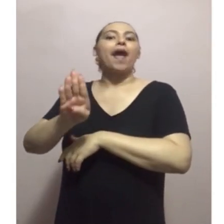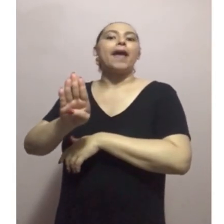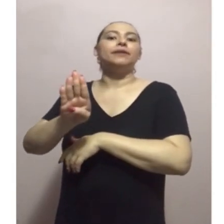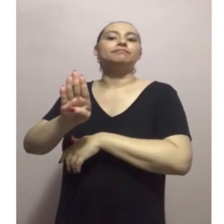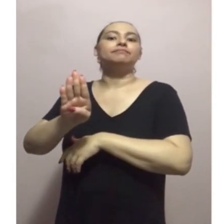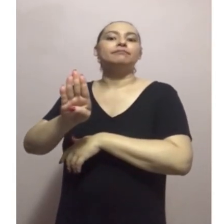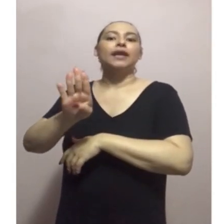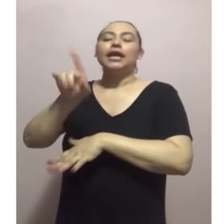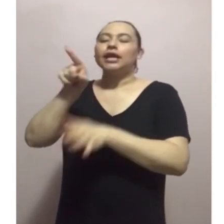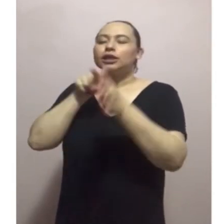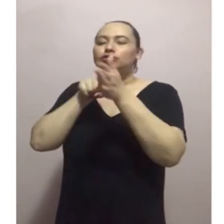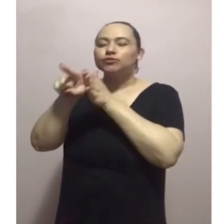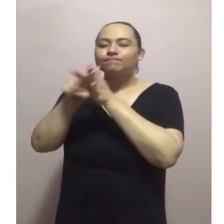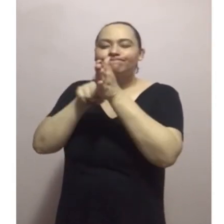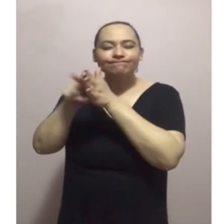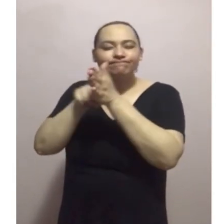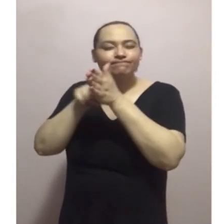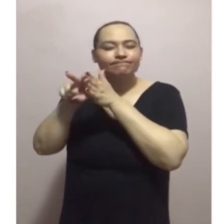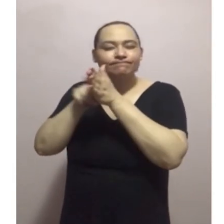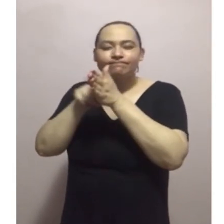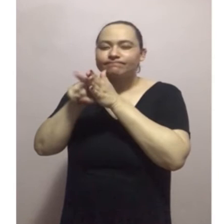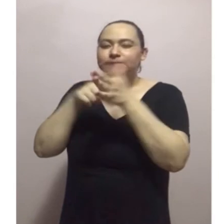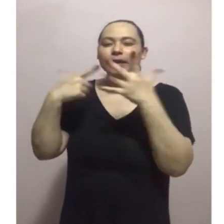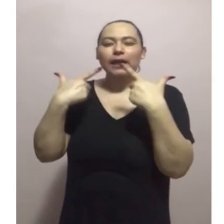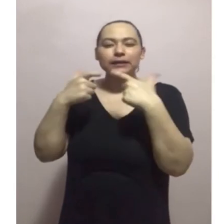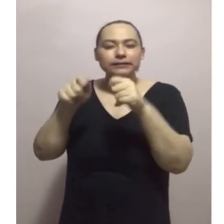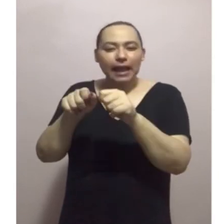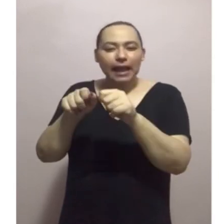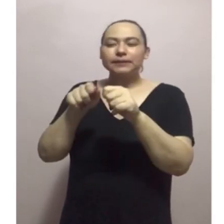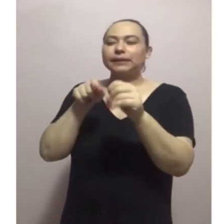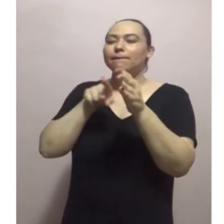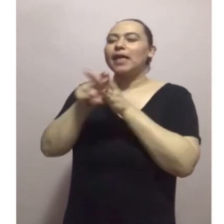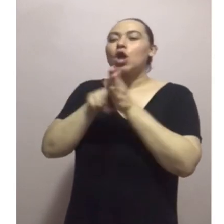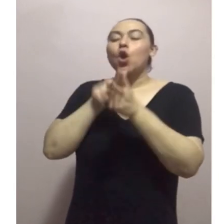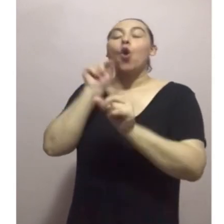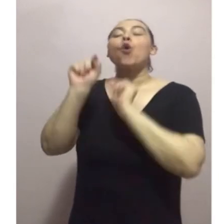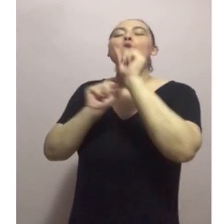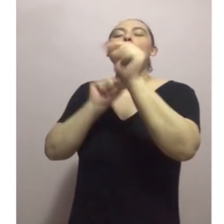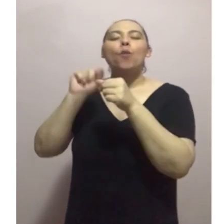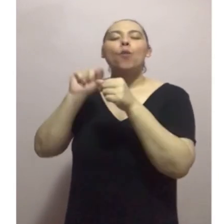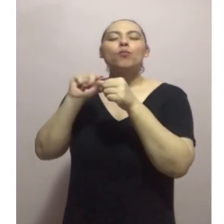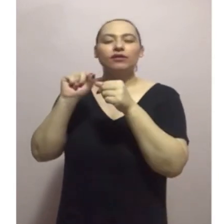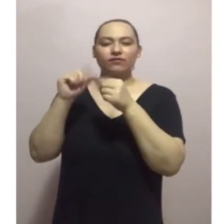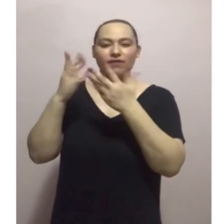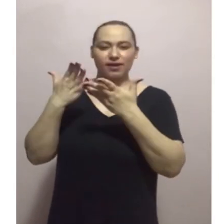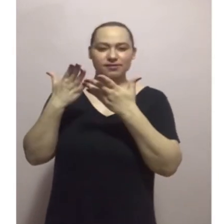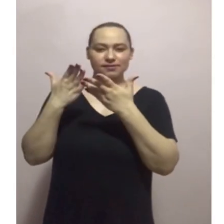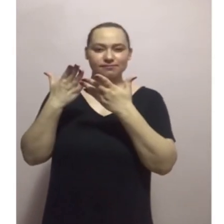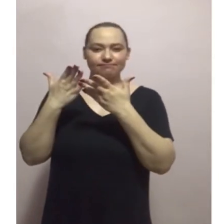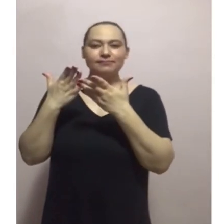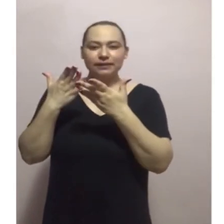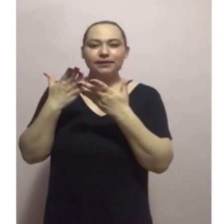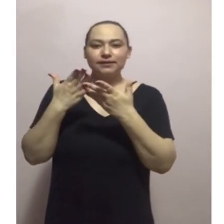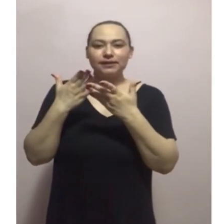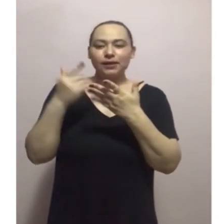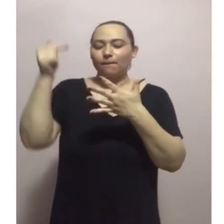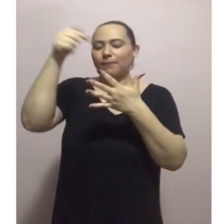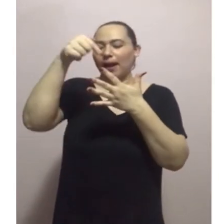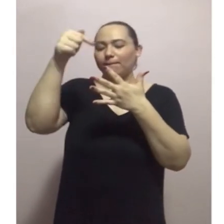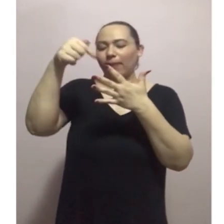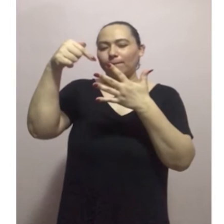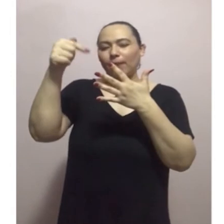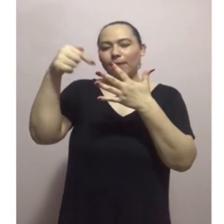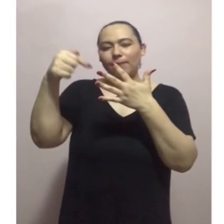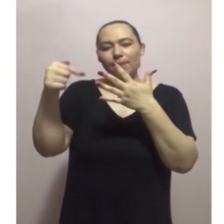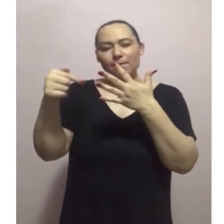gente pesquisaria essa linguagem, ou seja, a gente passaria de um canal de distribuição para um canal de produção de repertórios